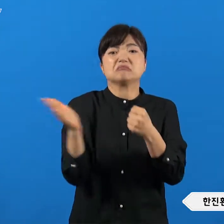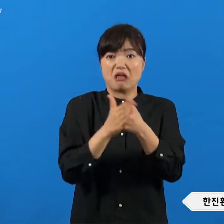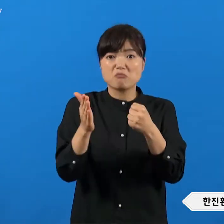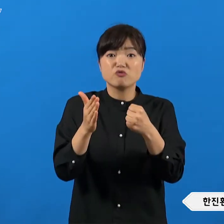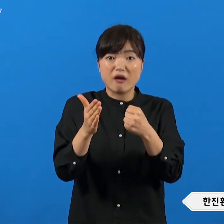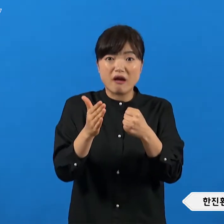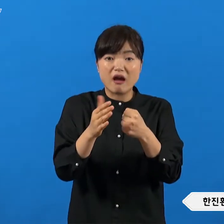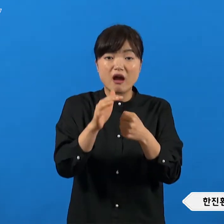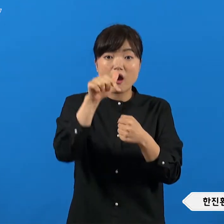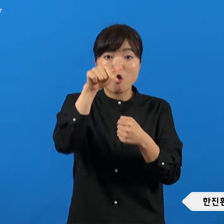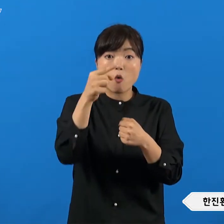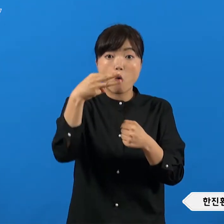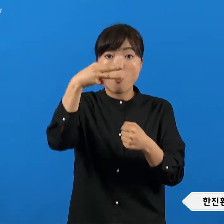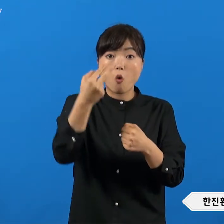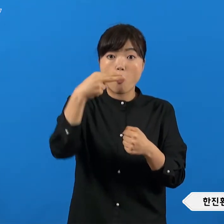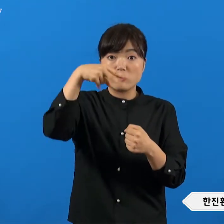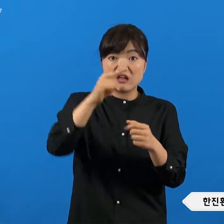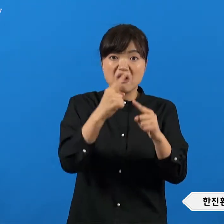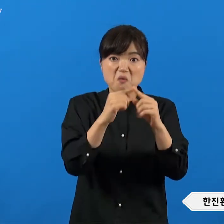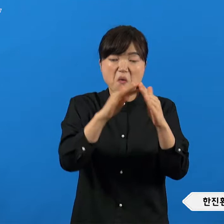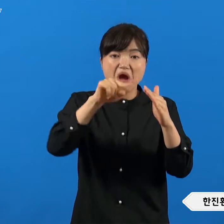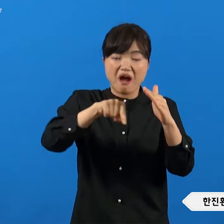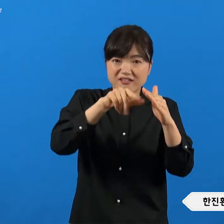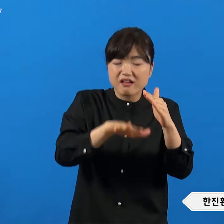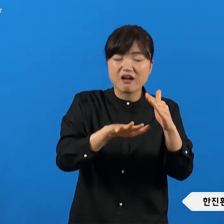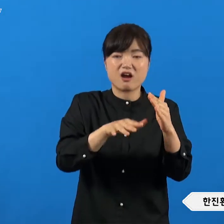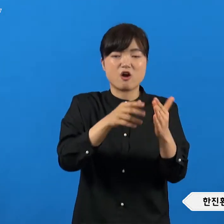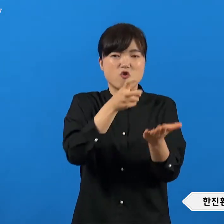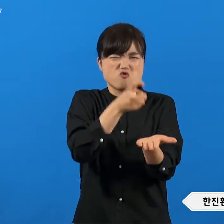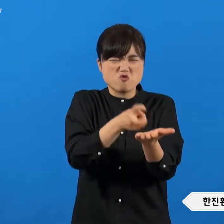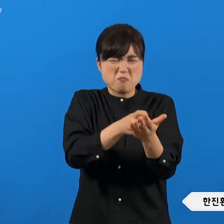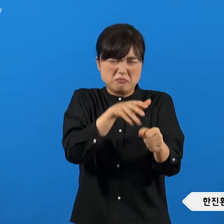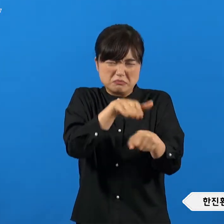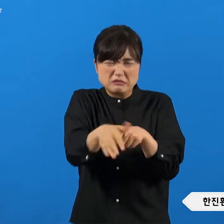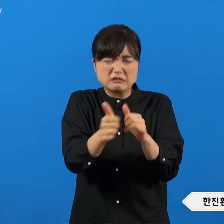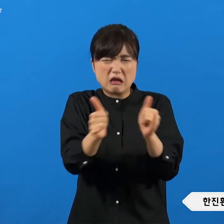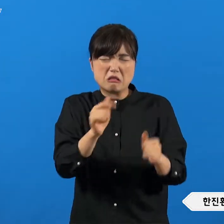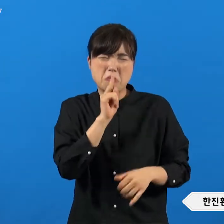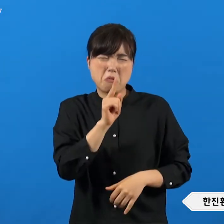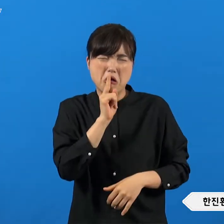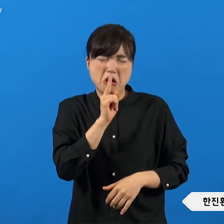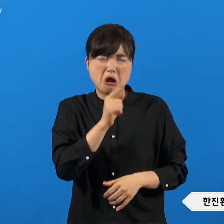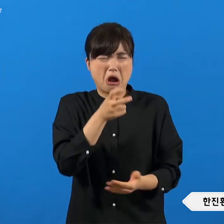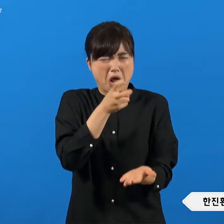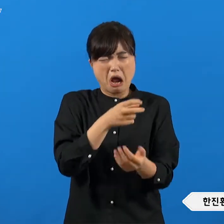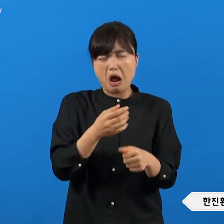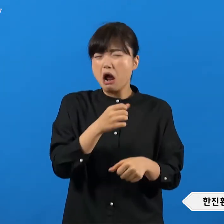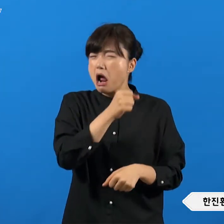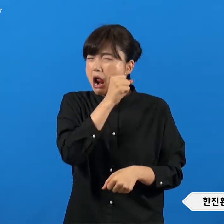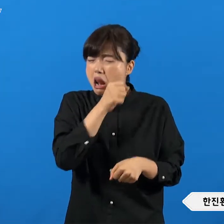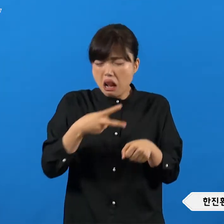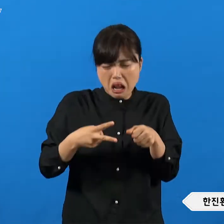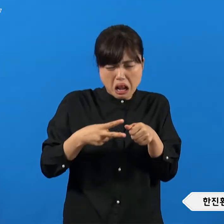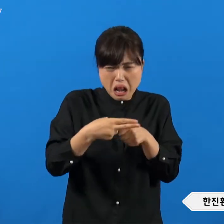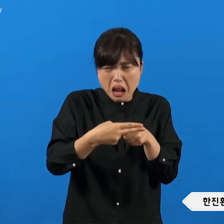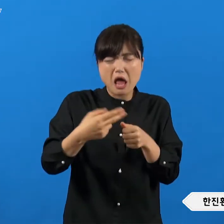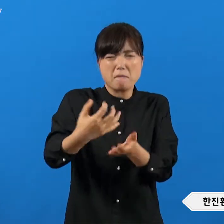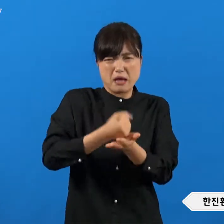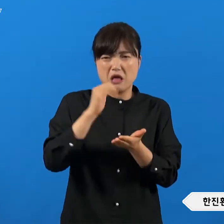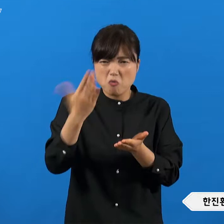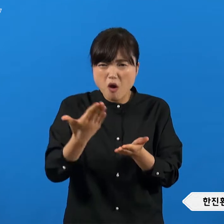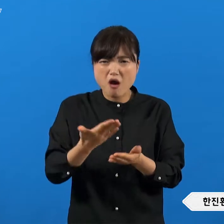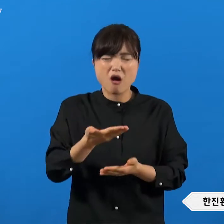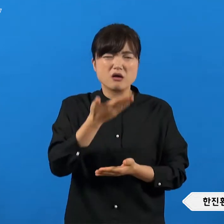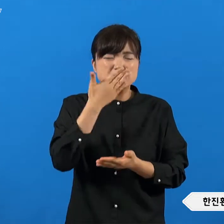받아서 골로새 교회 안에 이 율법주의자들이 이제 주장을 하게 된 것입니다. 할례도 받아야 되고,